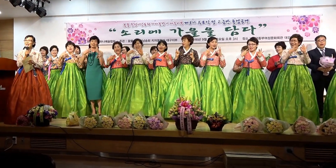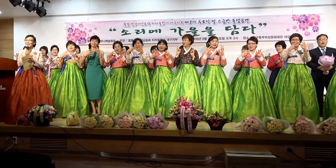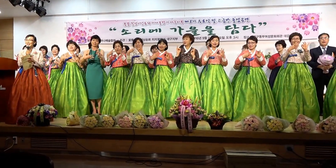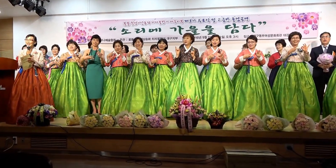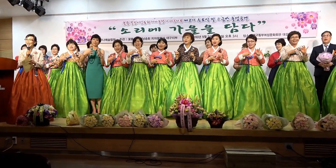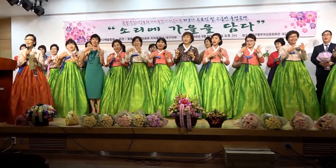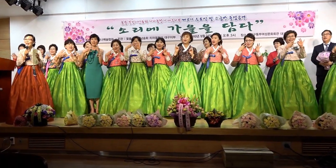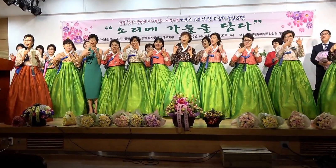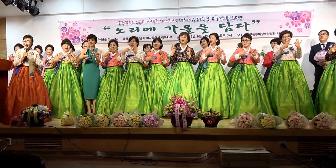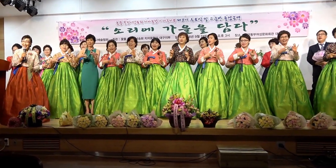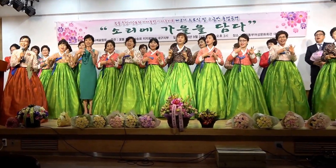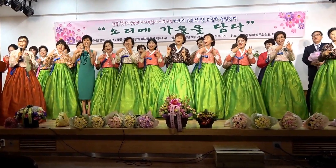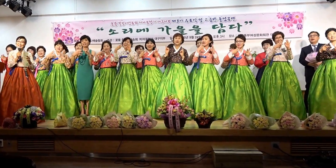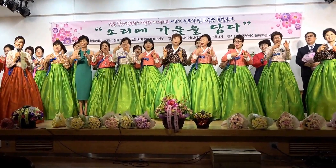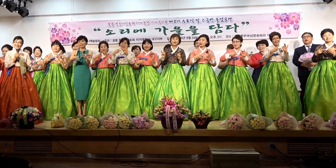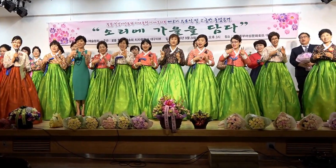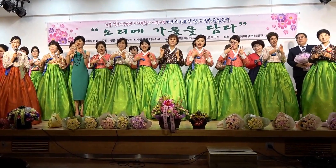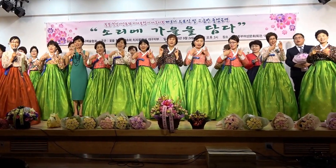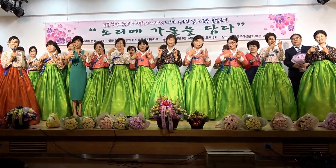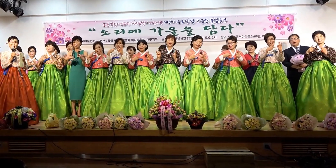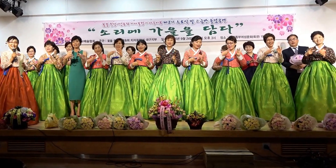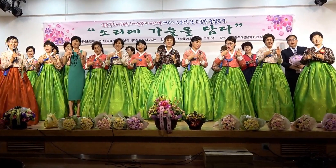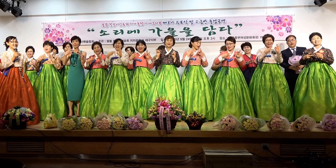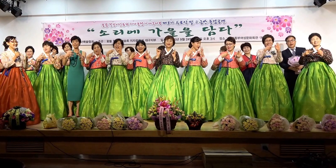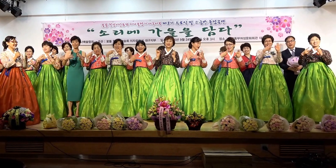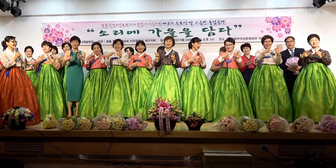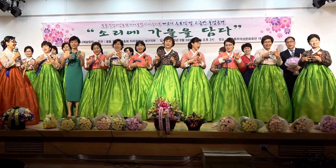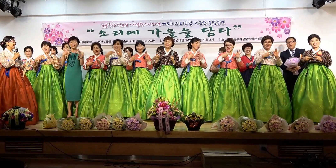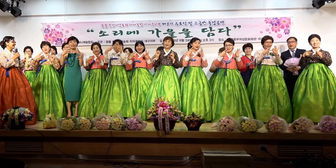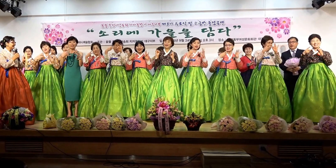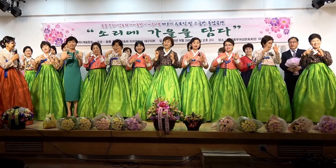예 예 예 예 예